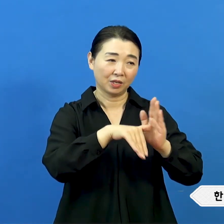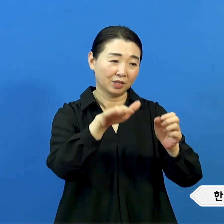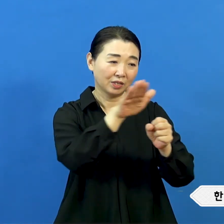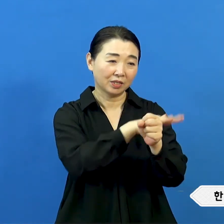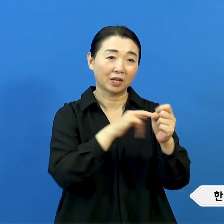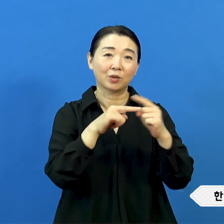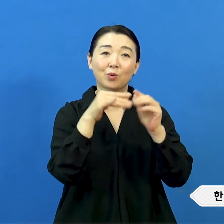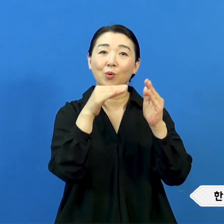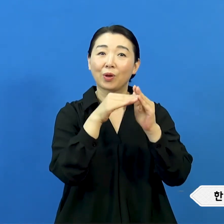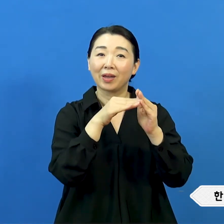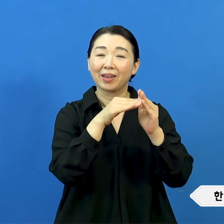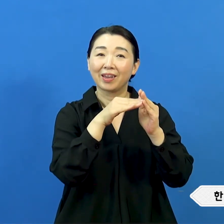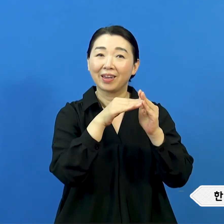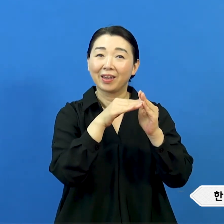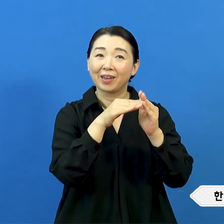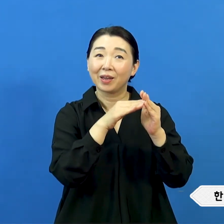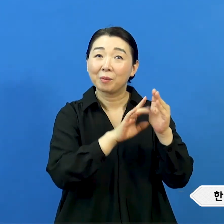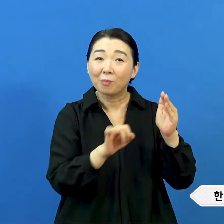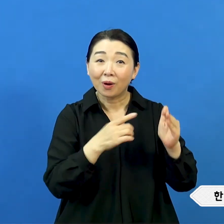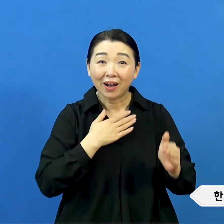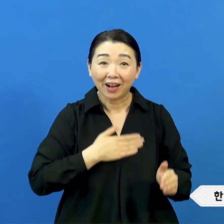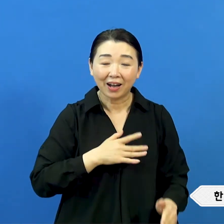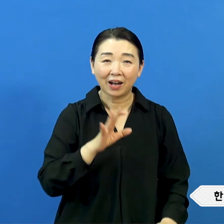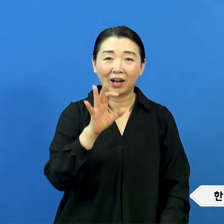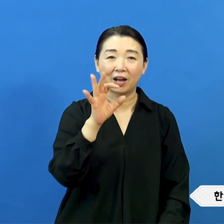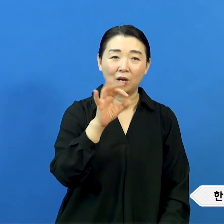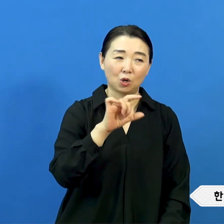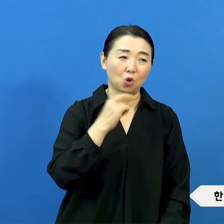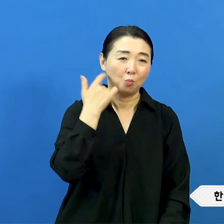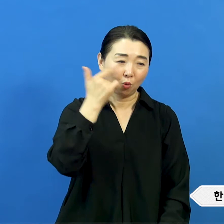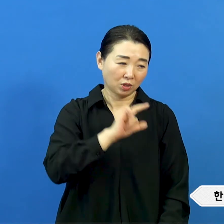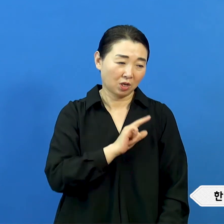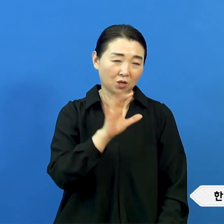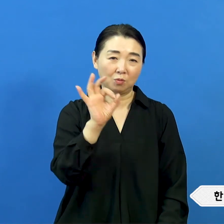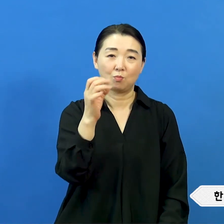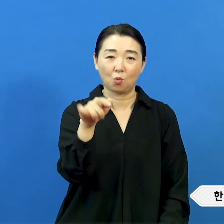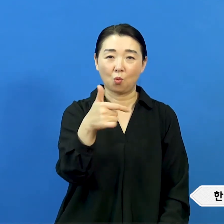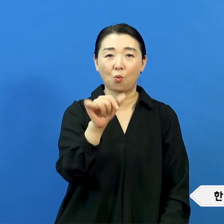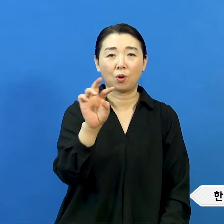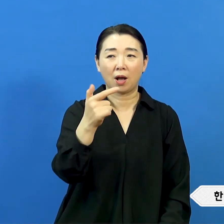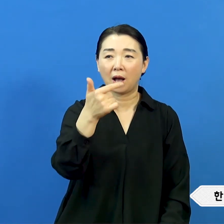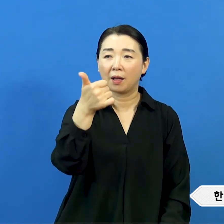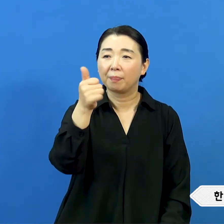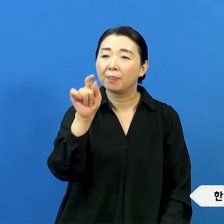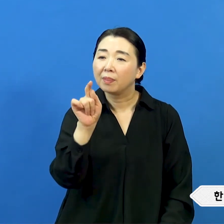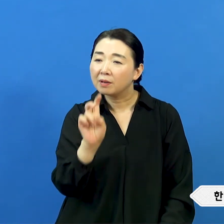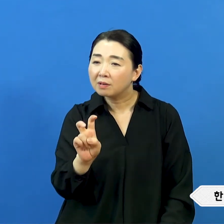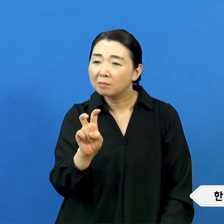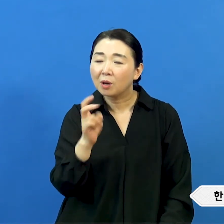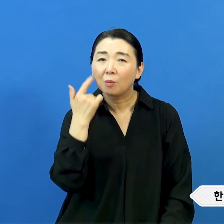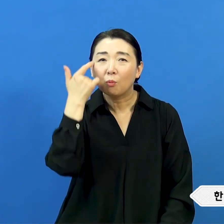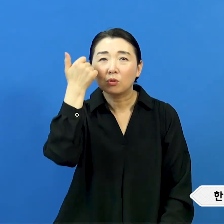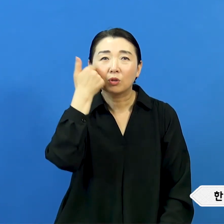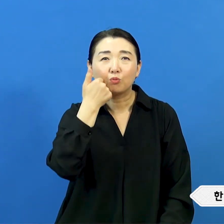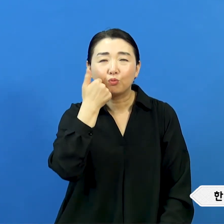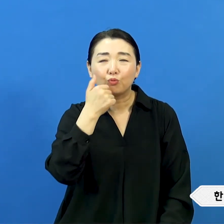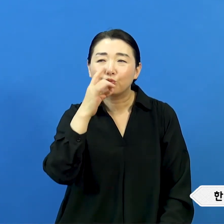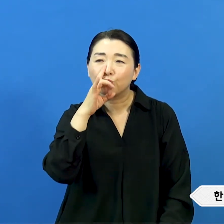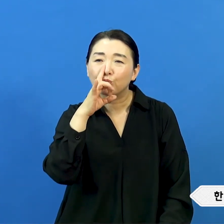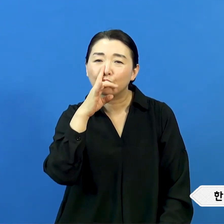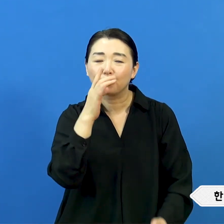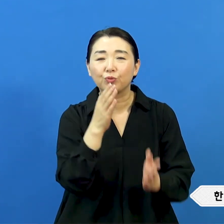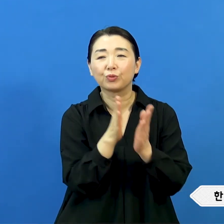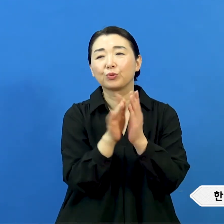어떤 교회인지, 옥하늘 목사님 어떤 분인지 저 궁금해서 어느 주일날 살짝 그